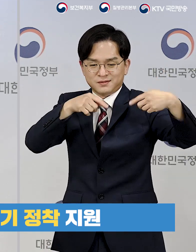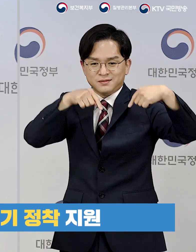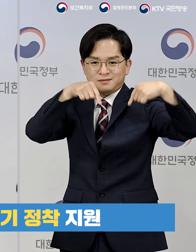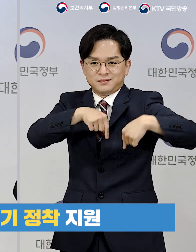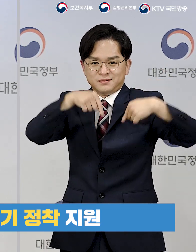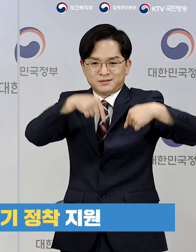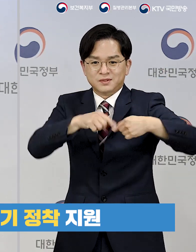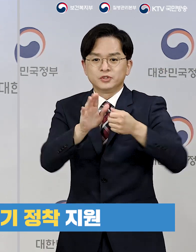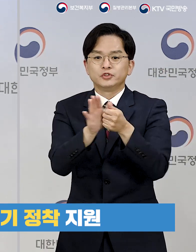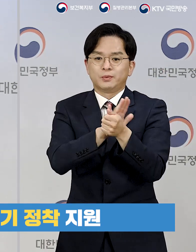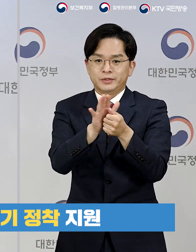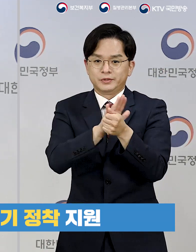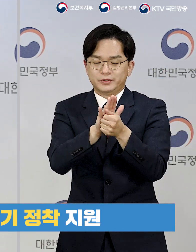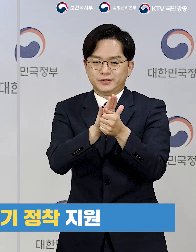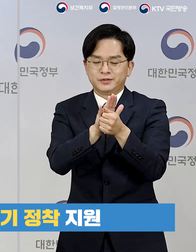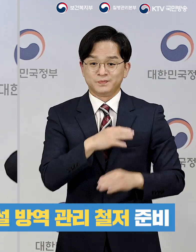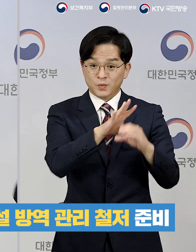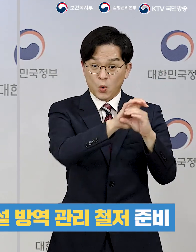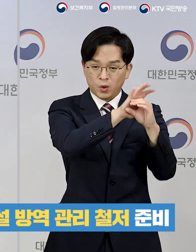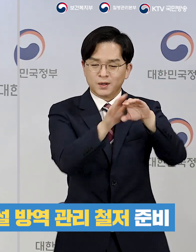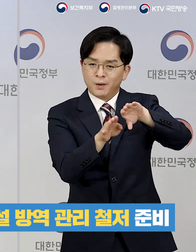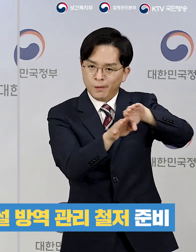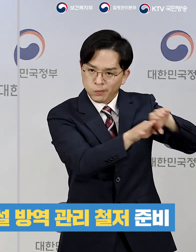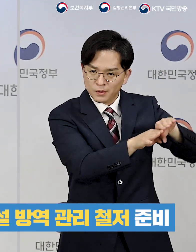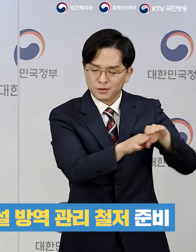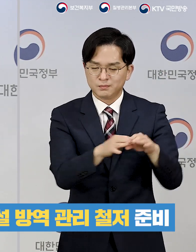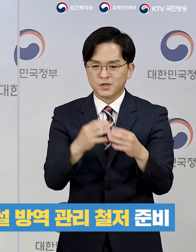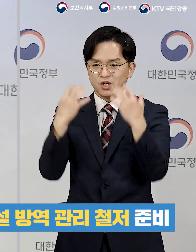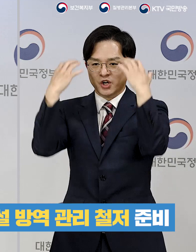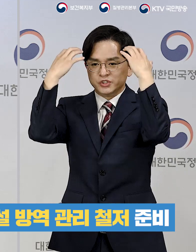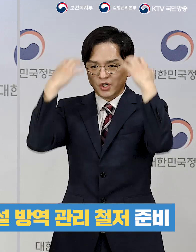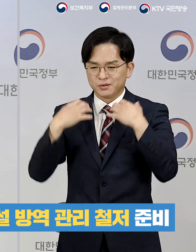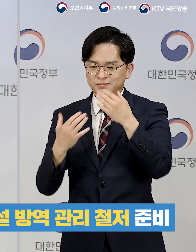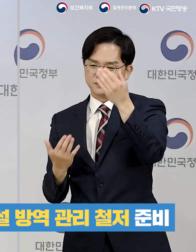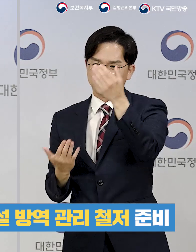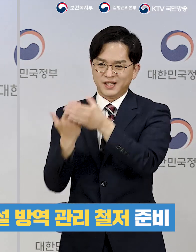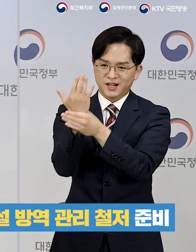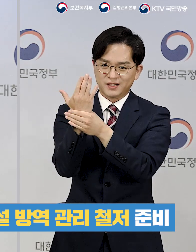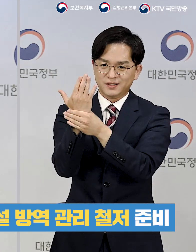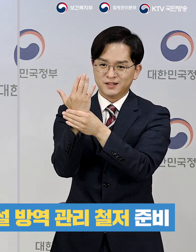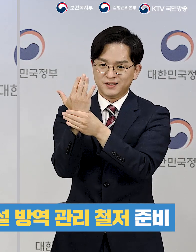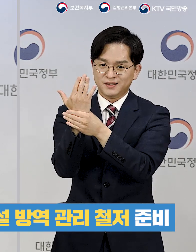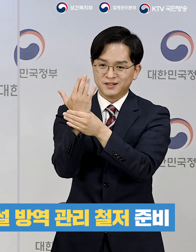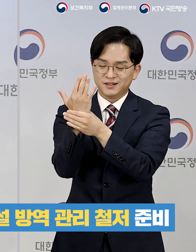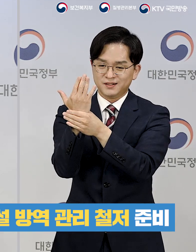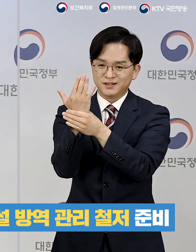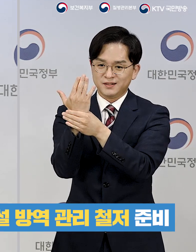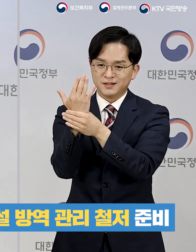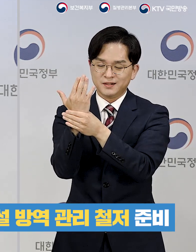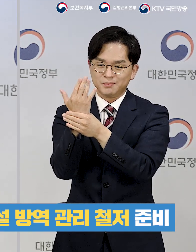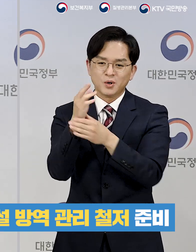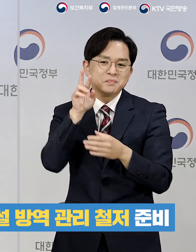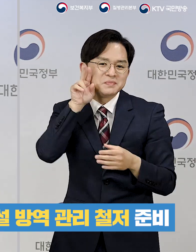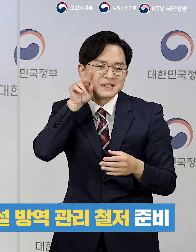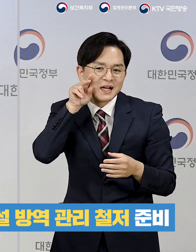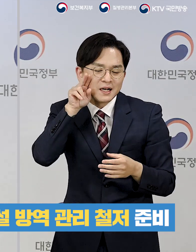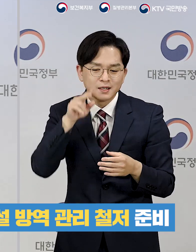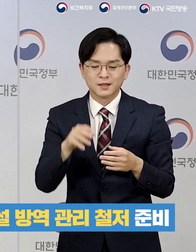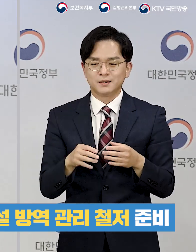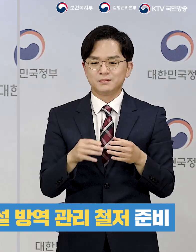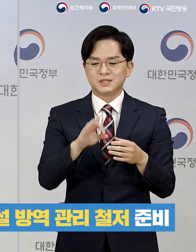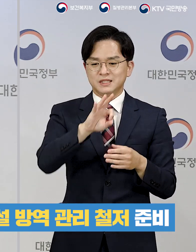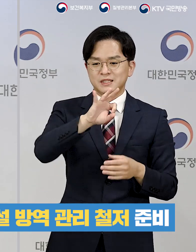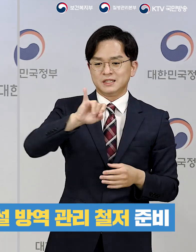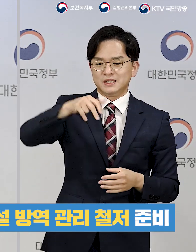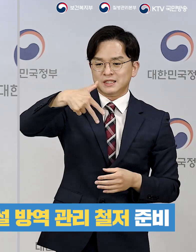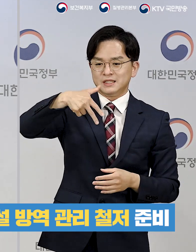조기 정착될 수 있도록 지원하겠습니다. 정부는 자연재난 상황에서도 코로나19의 확산을 방지할 수 있도록